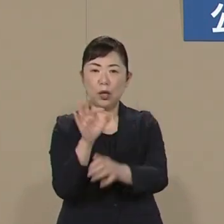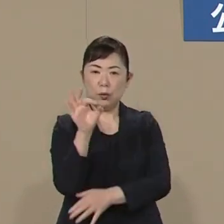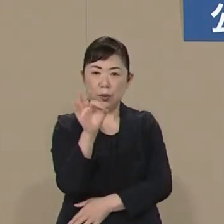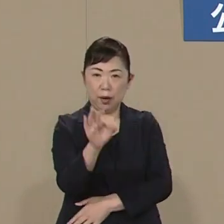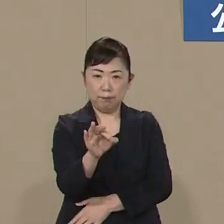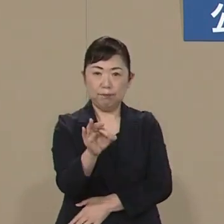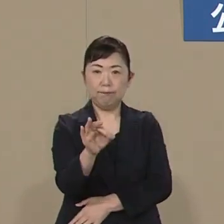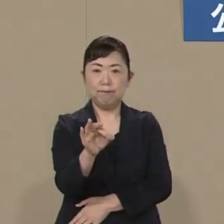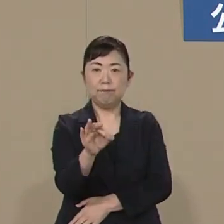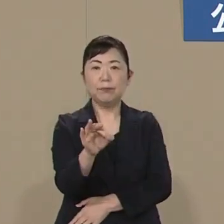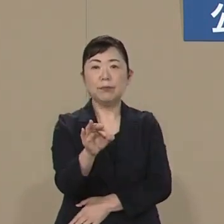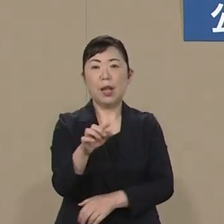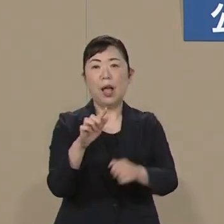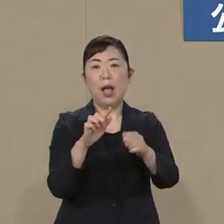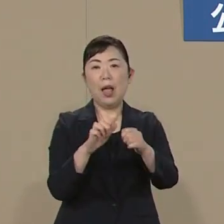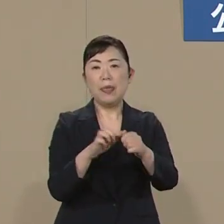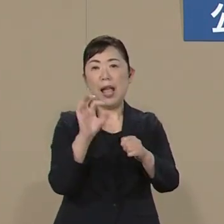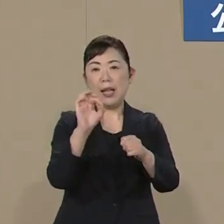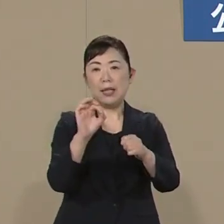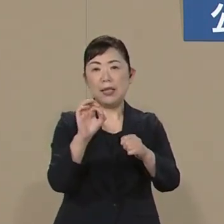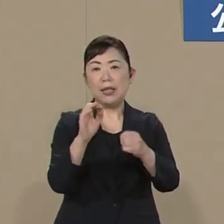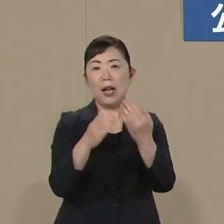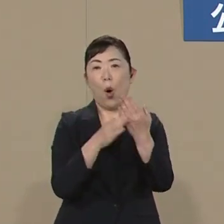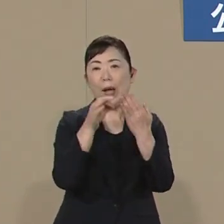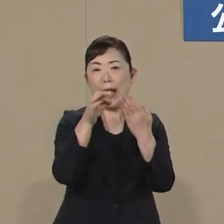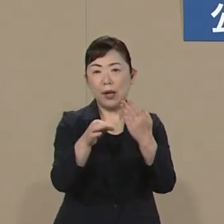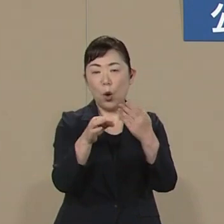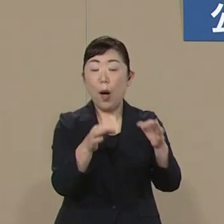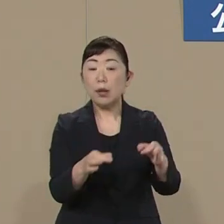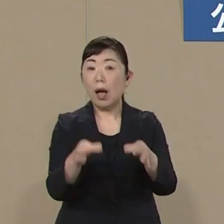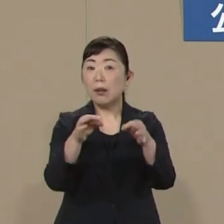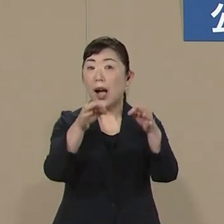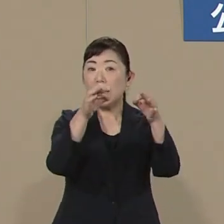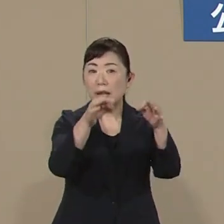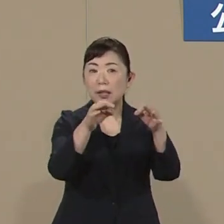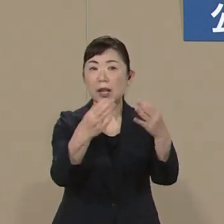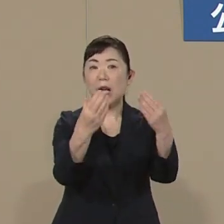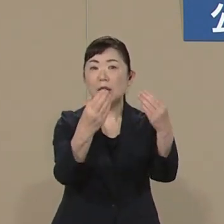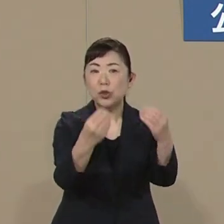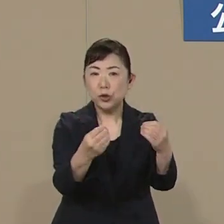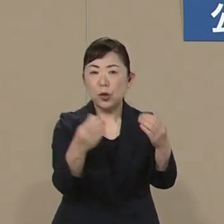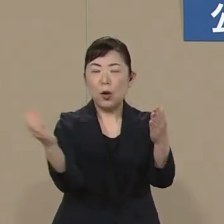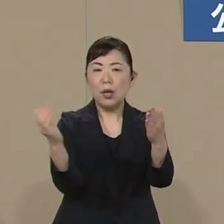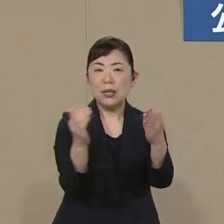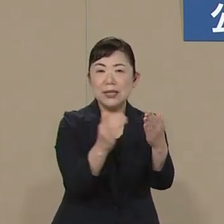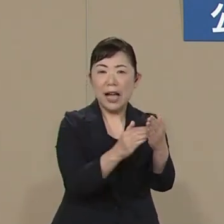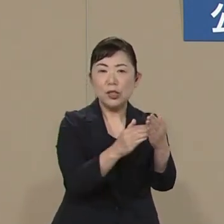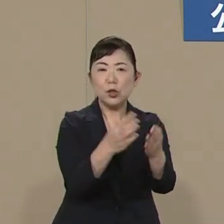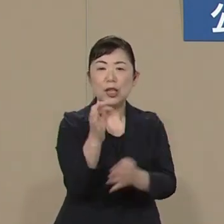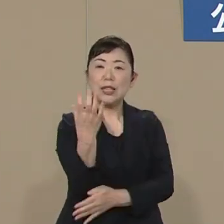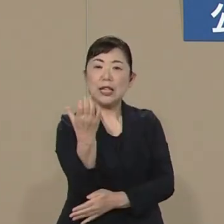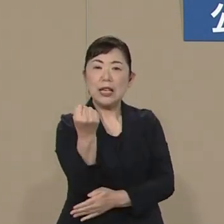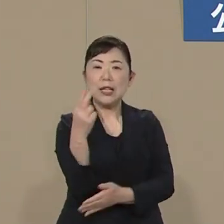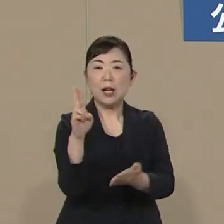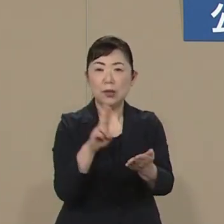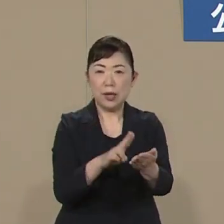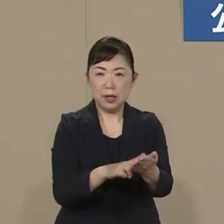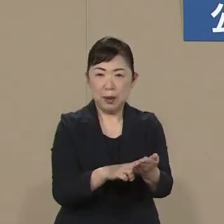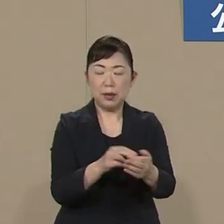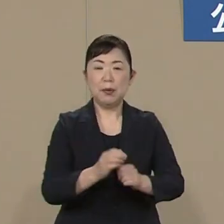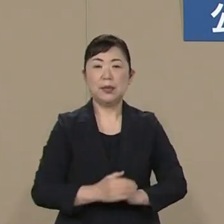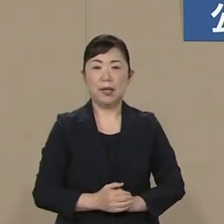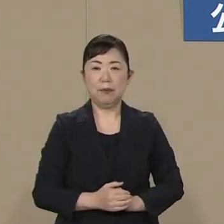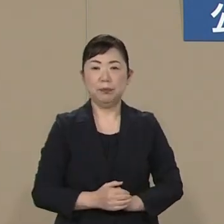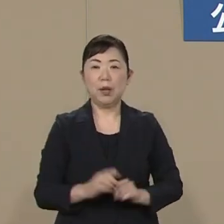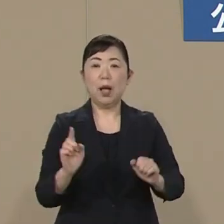実現し年金保険料は段階的引き上げが完了し固定しました